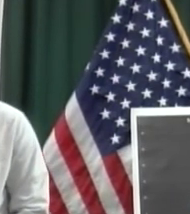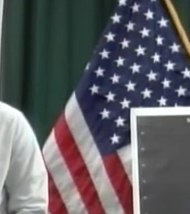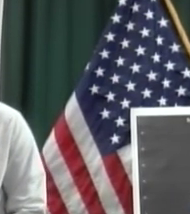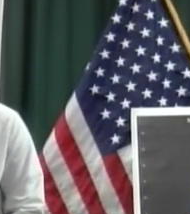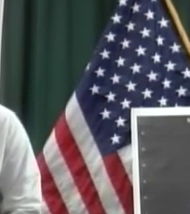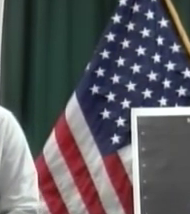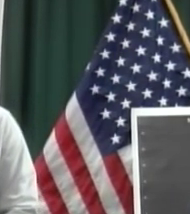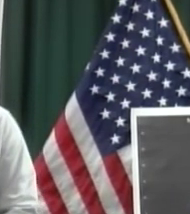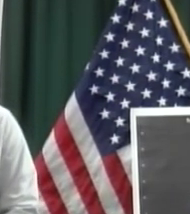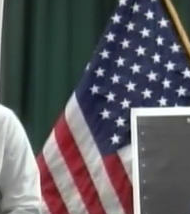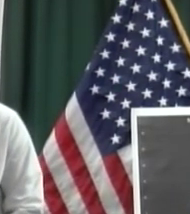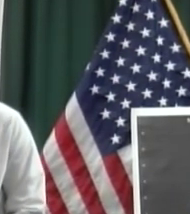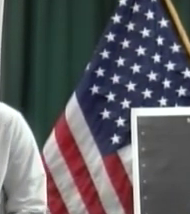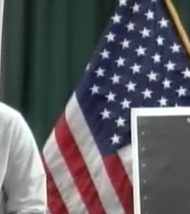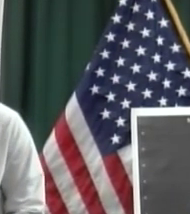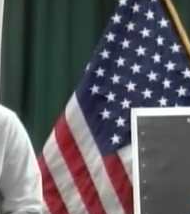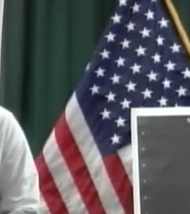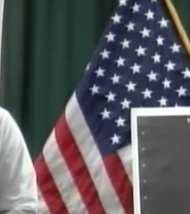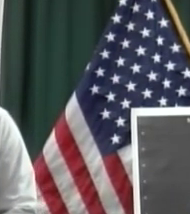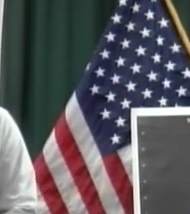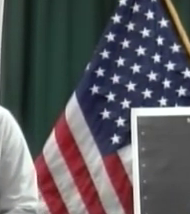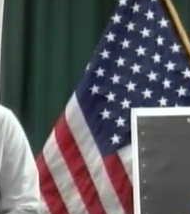más salones de clases en la escuela.